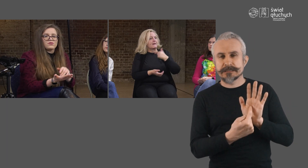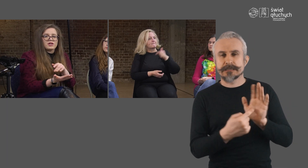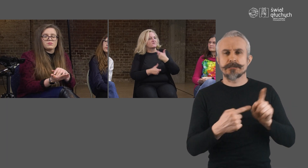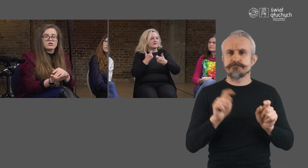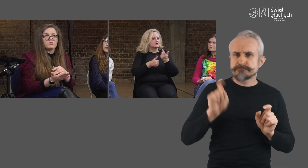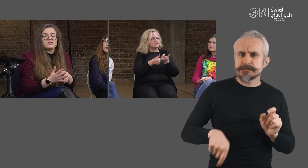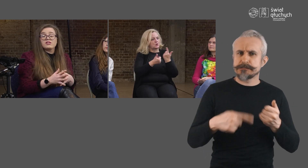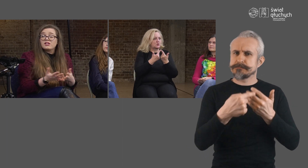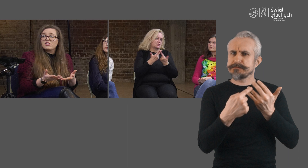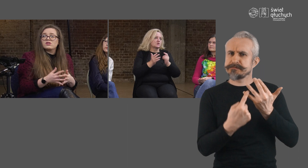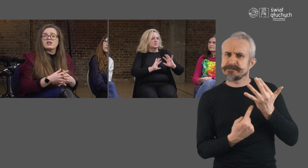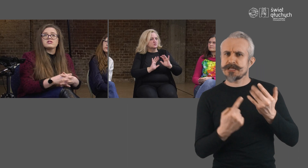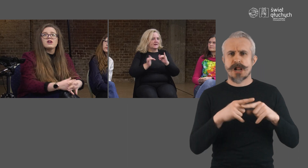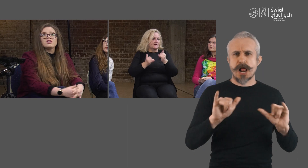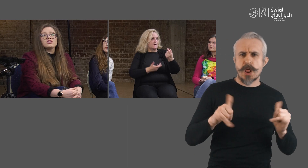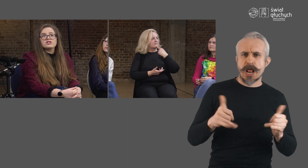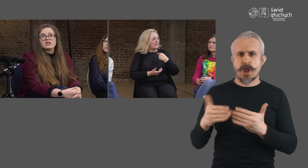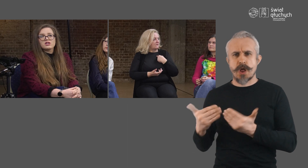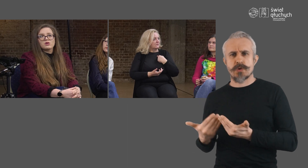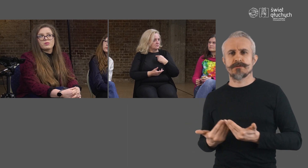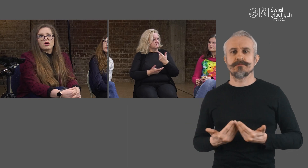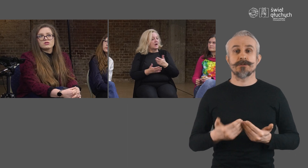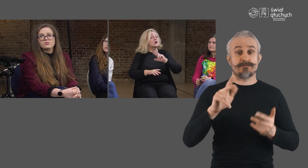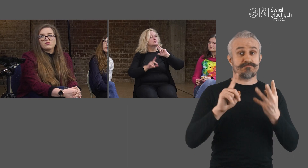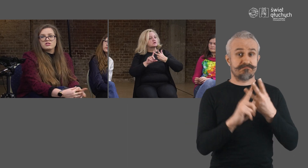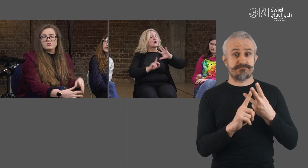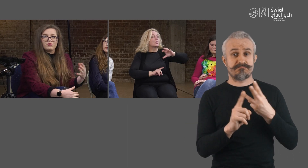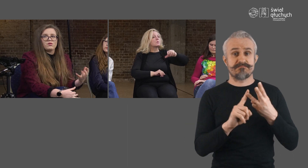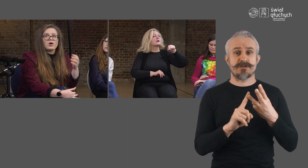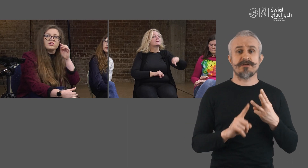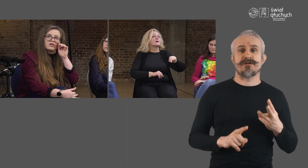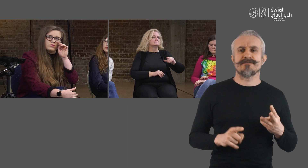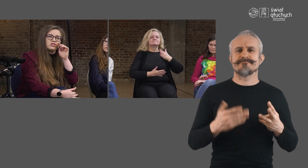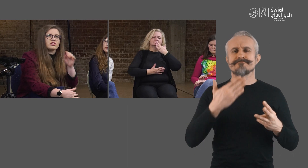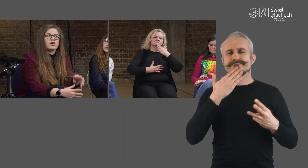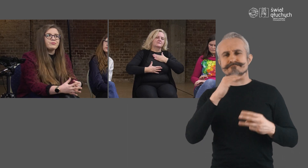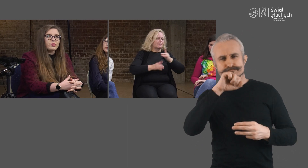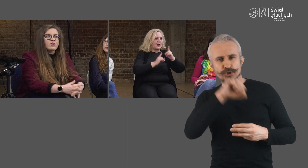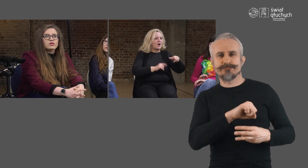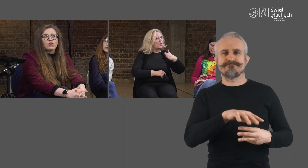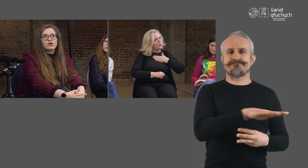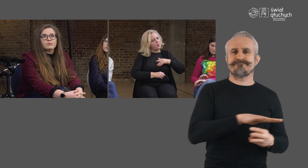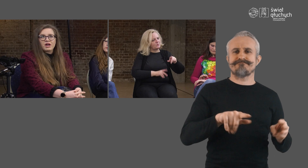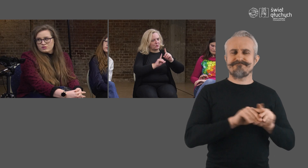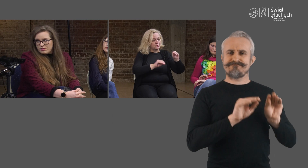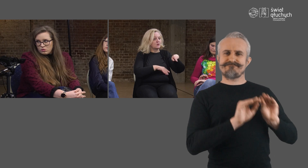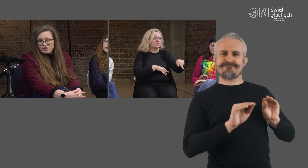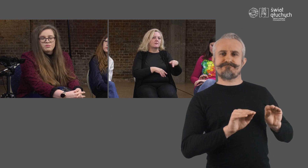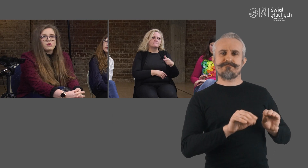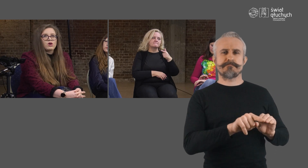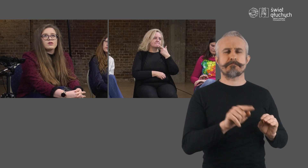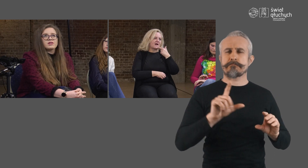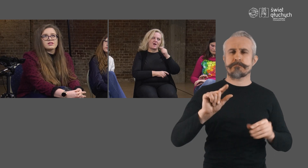zrobić to w ten sposób i w ten, i dlatego też. No i trzecia grupa osób to właśnie z powołania nauczyciele. To bardzo